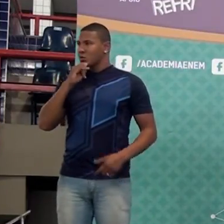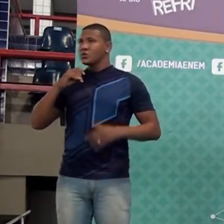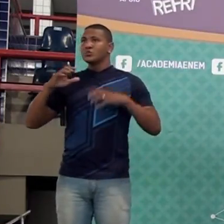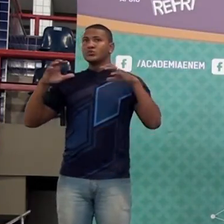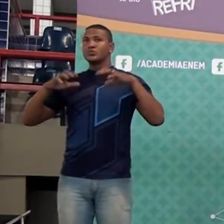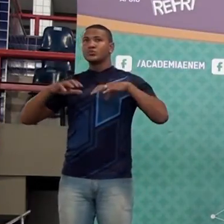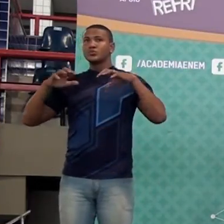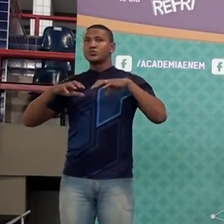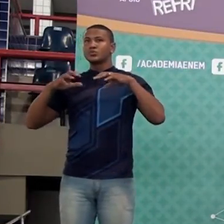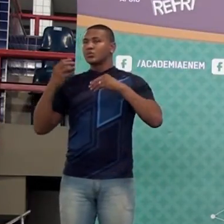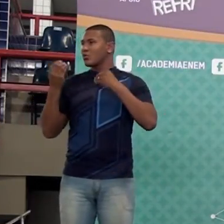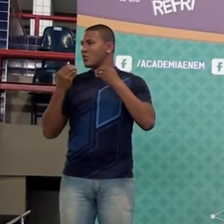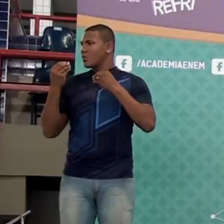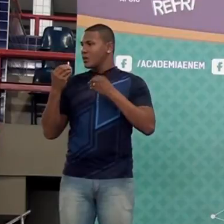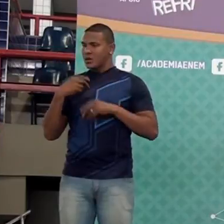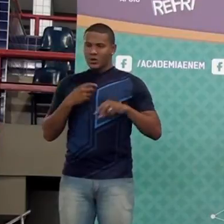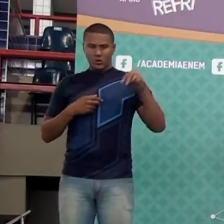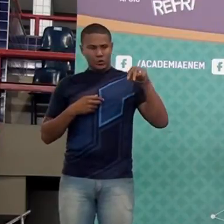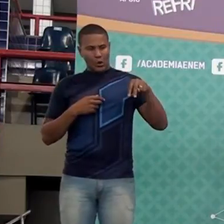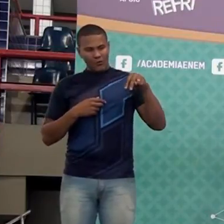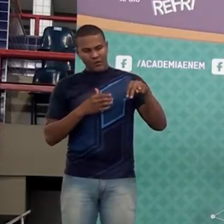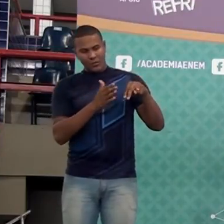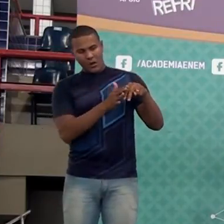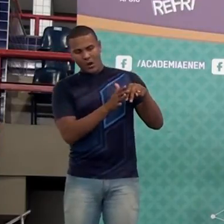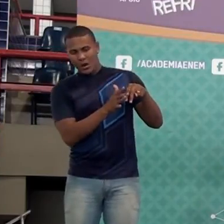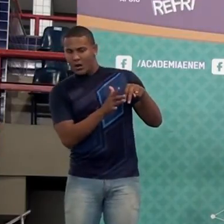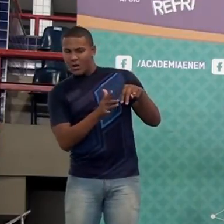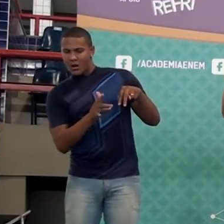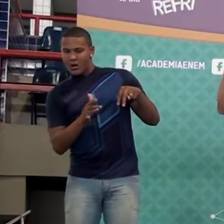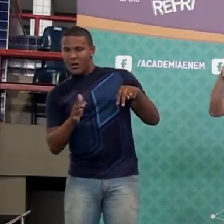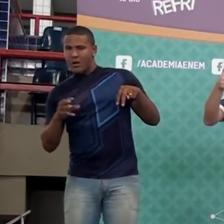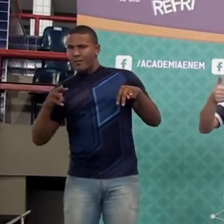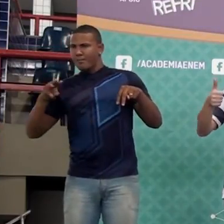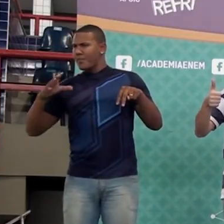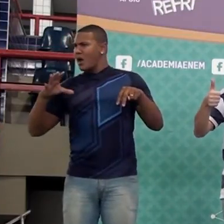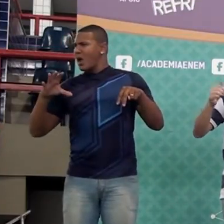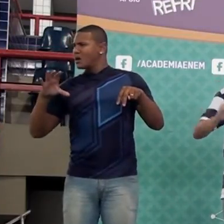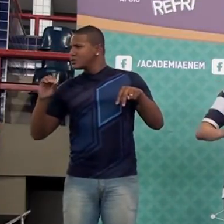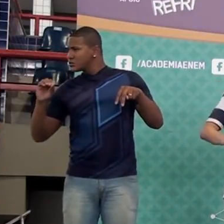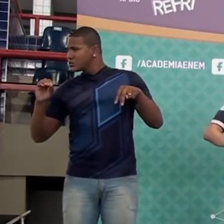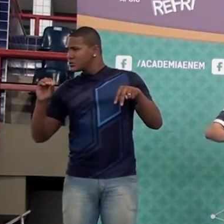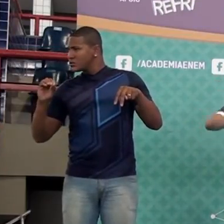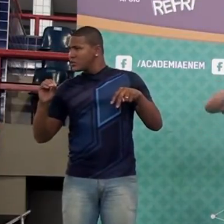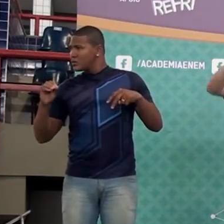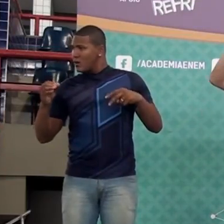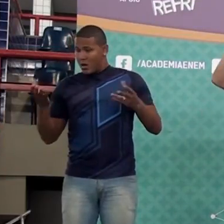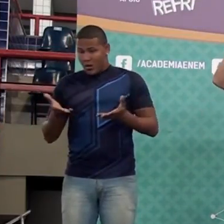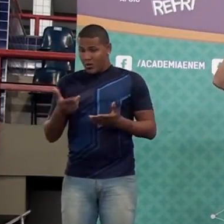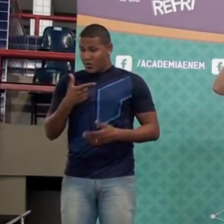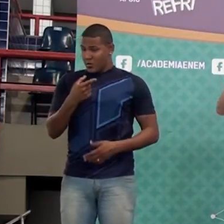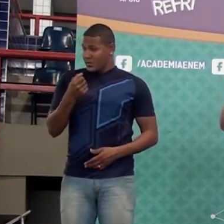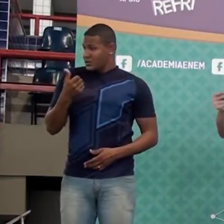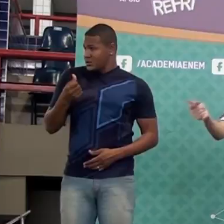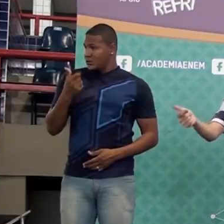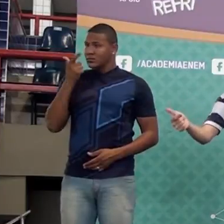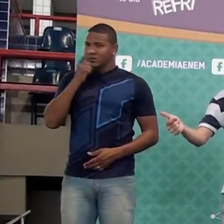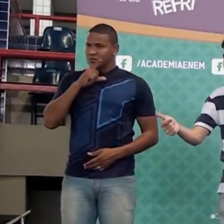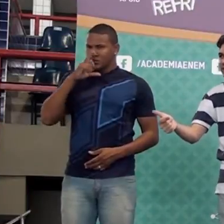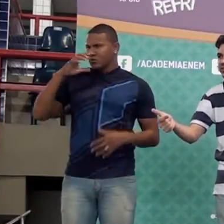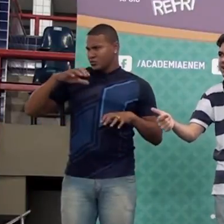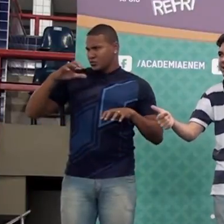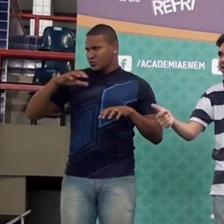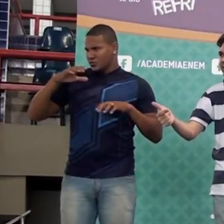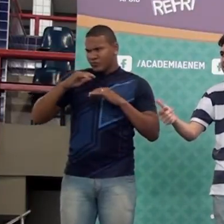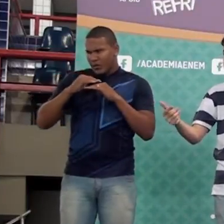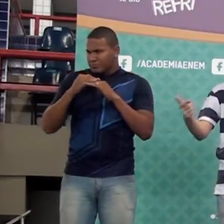nas hidrelétricas? É de novembro até março. Esse ano choveu um pouquinho melhor. Aí o índice dos reservatórios aumentou, desligou um